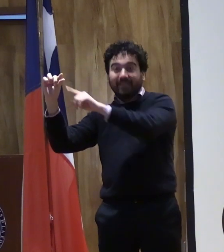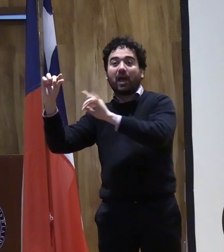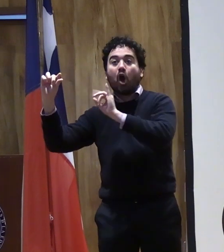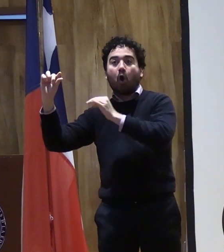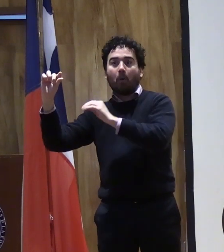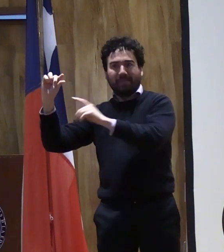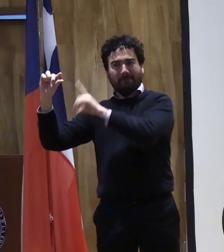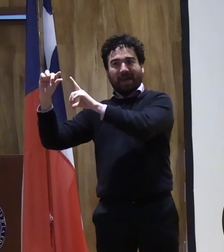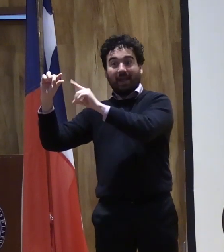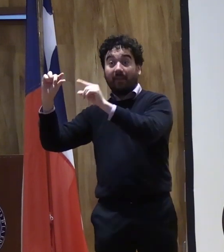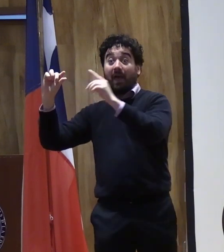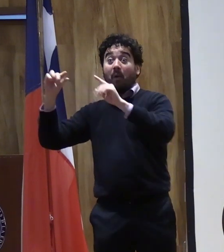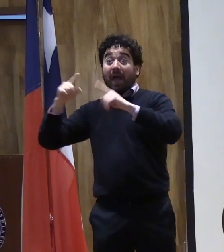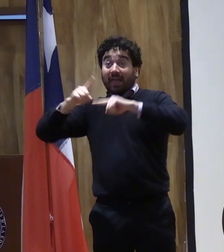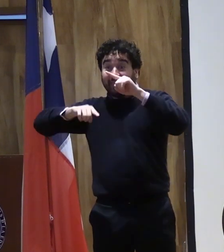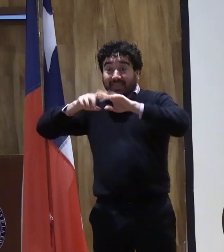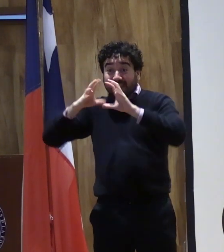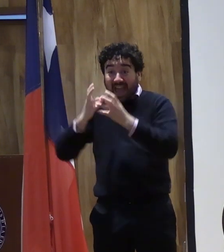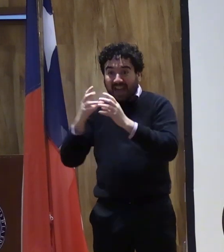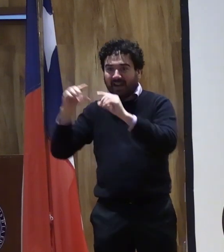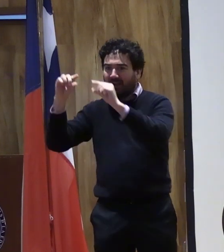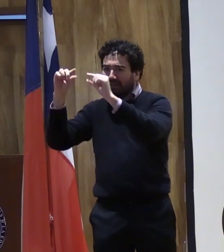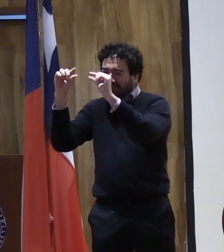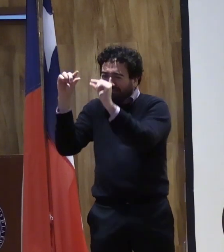tiene un